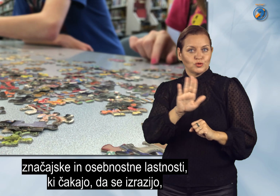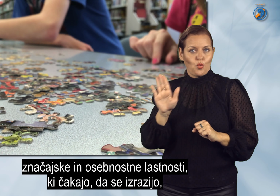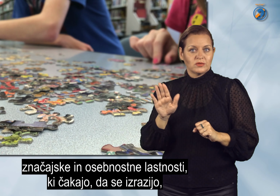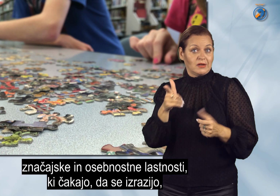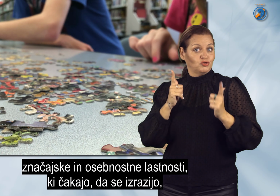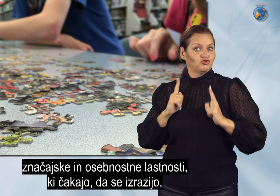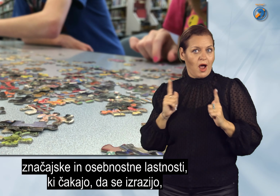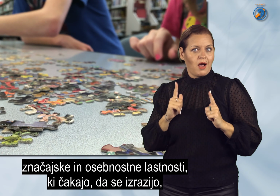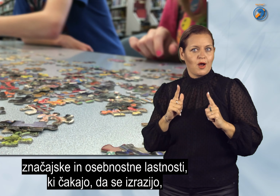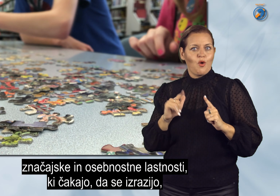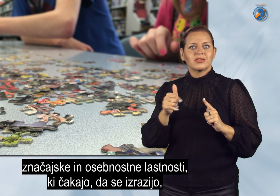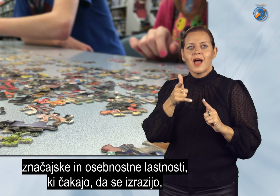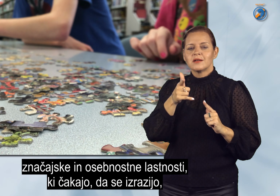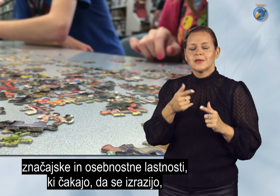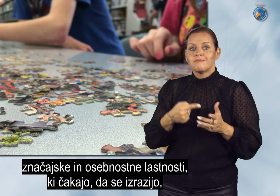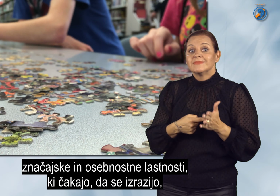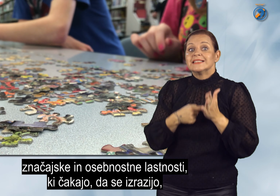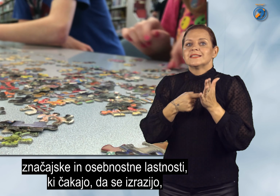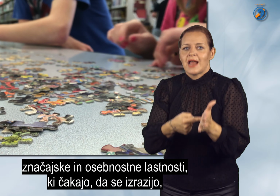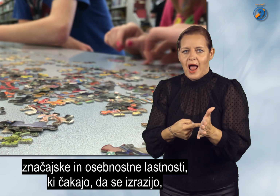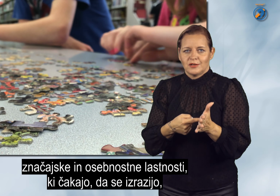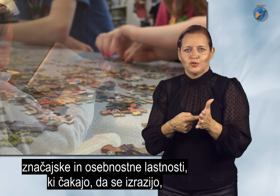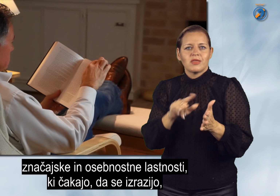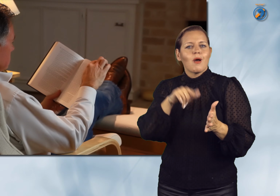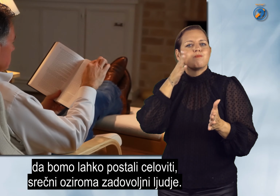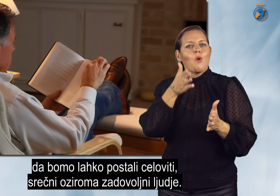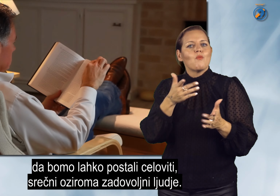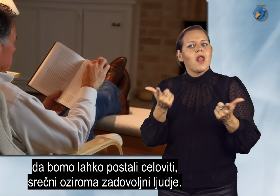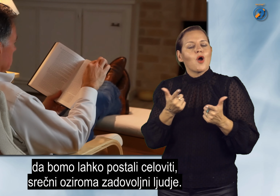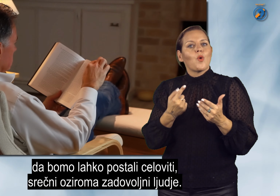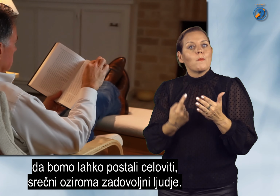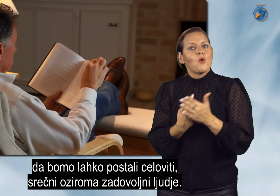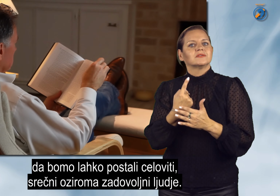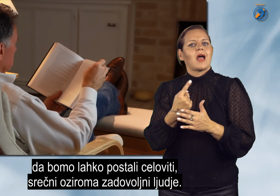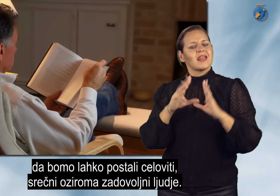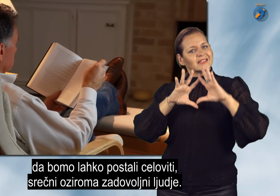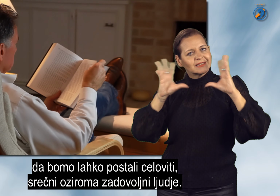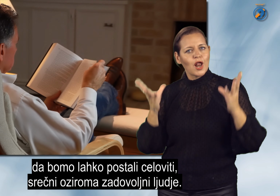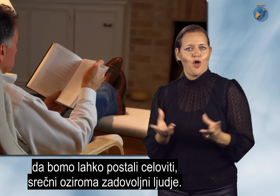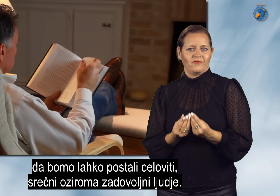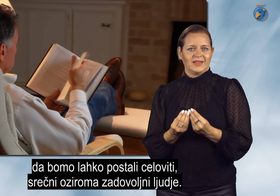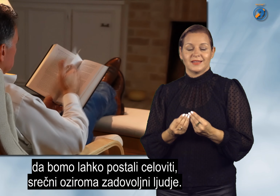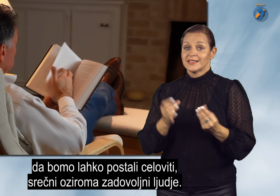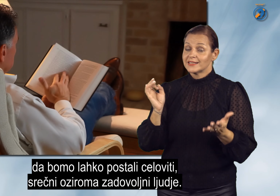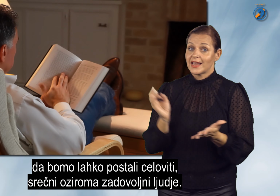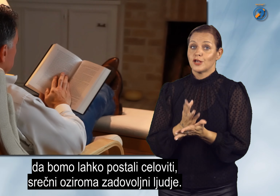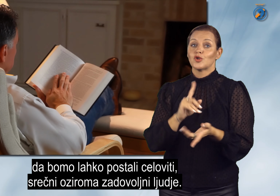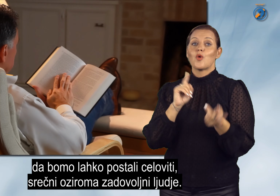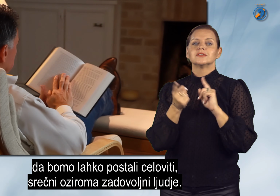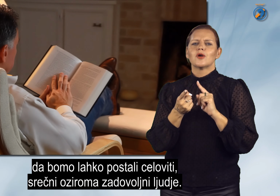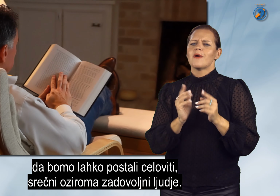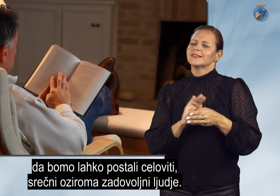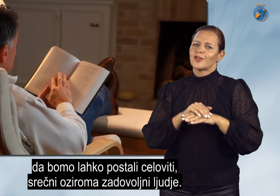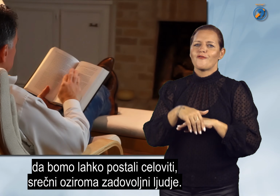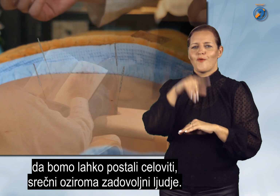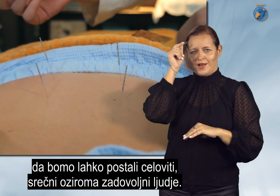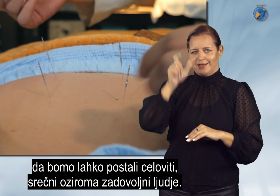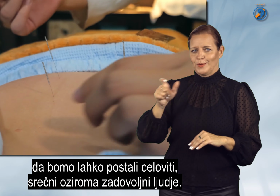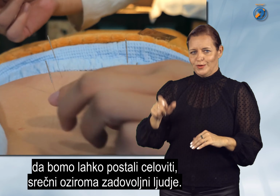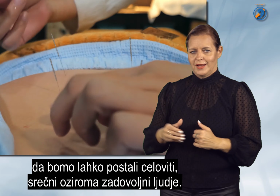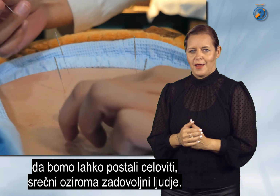ki čakajo, da se izrazijo, da bomo lahko postali celoviti, srečni oziroma